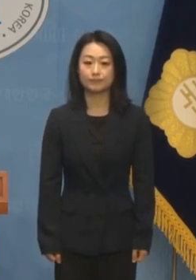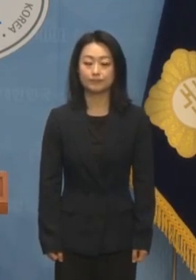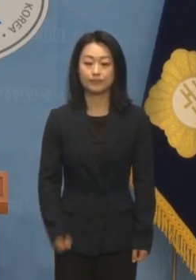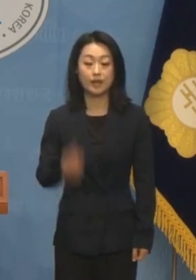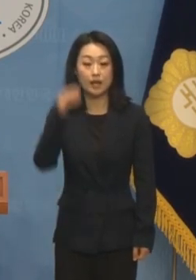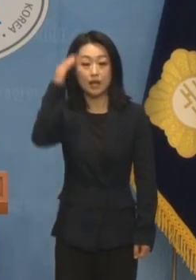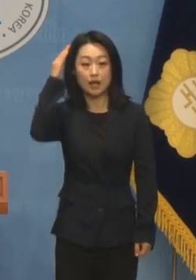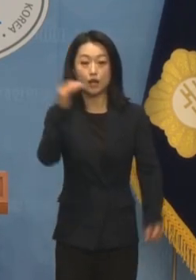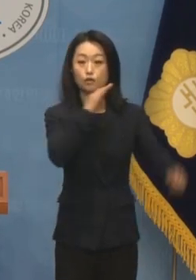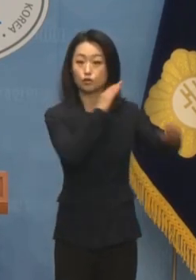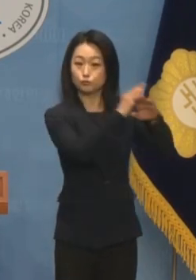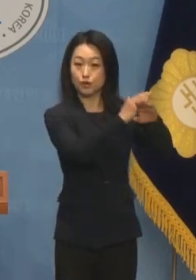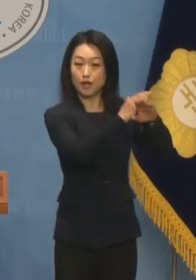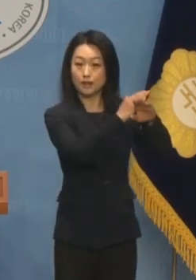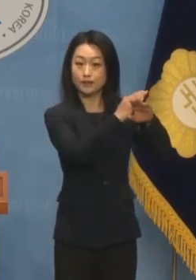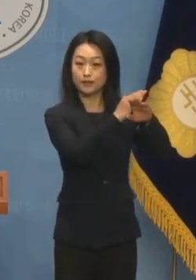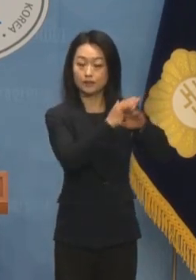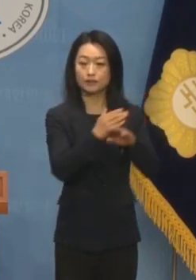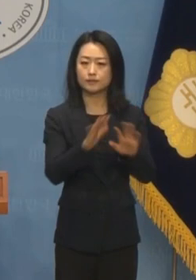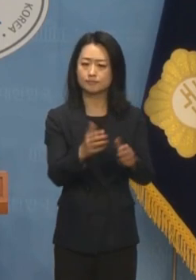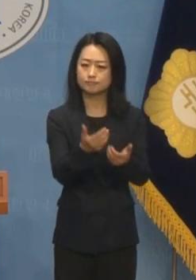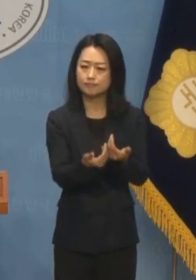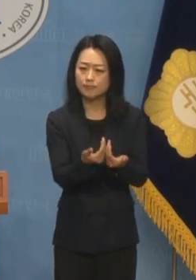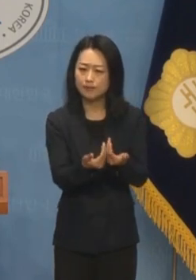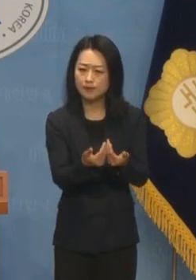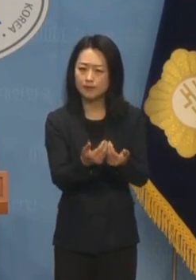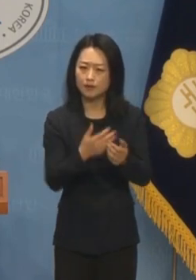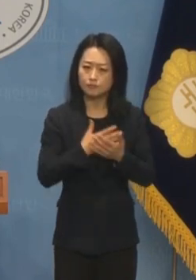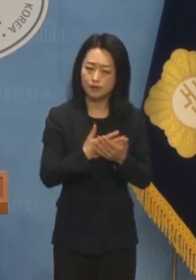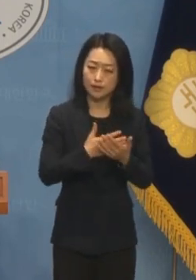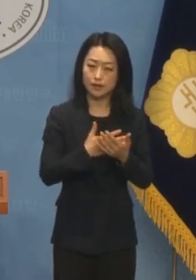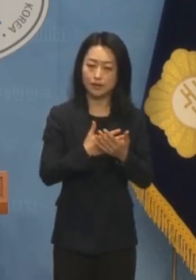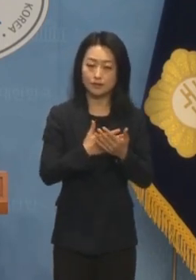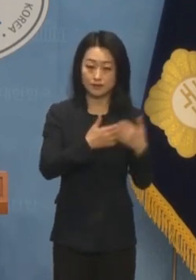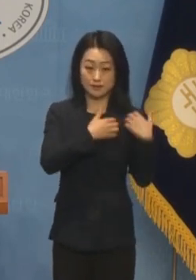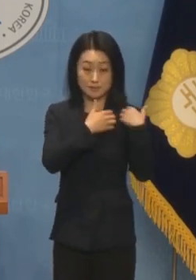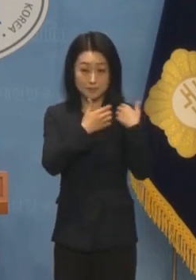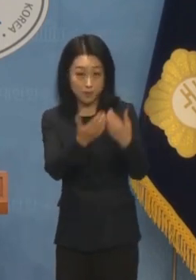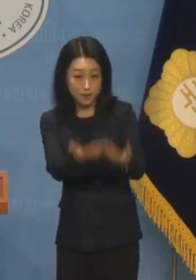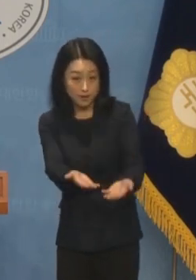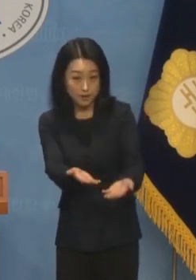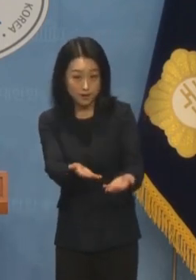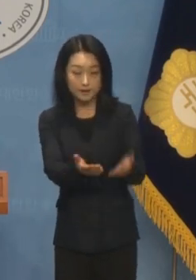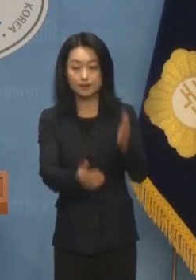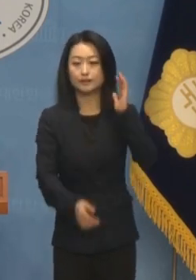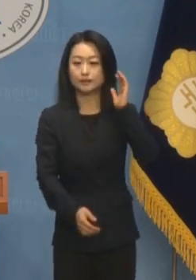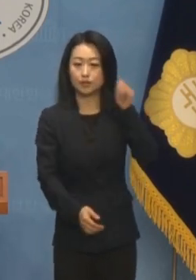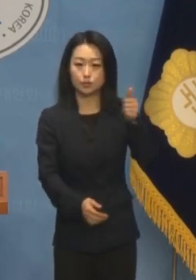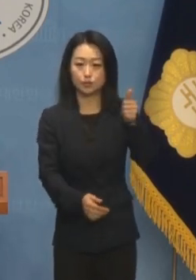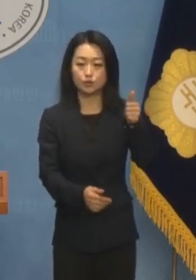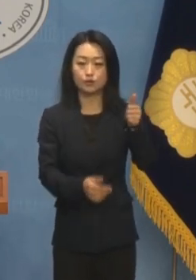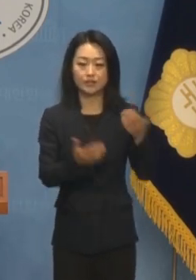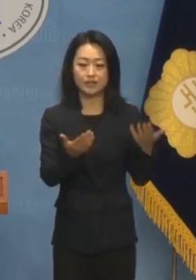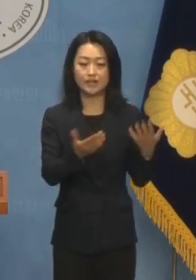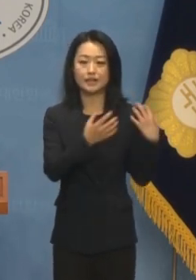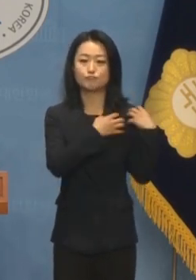남북 긴장 방관하는 직무유기 윤석열 정부, 대북 전단